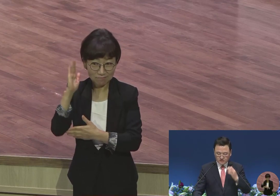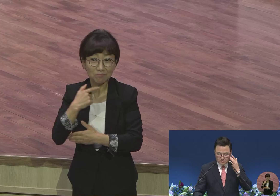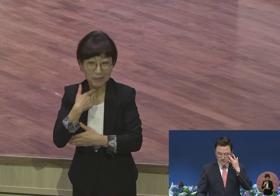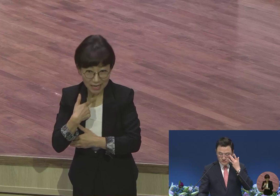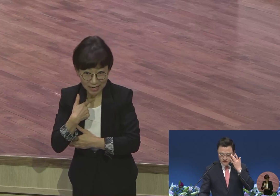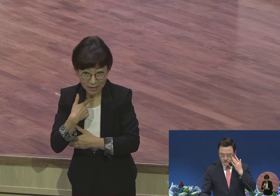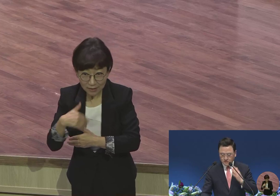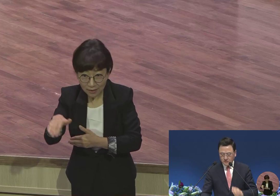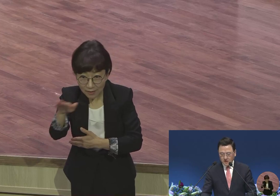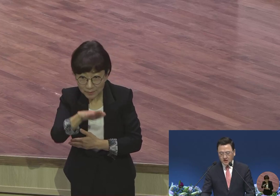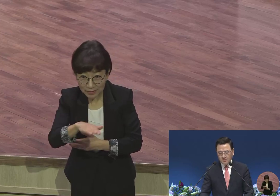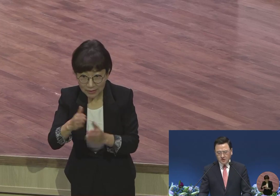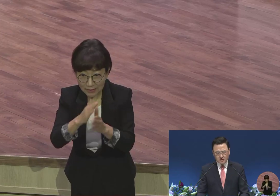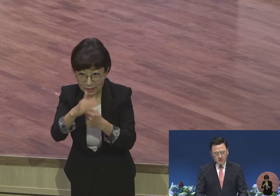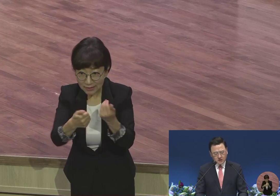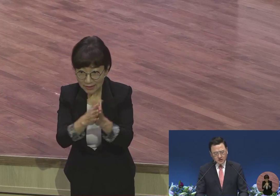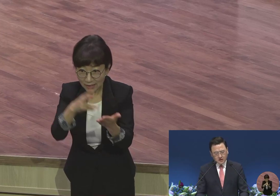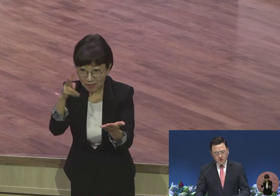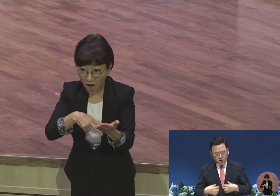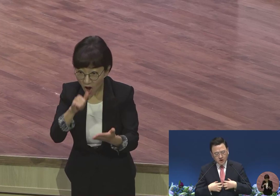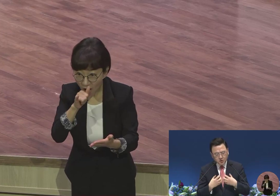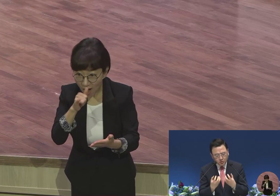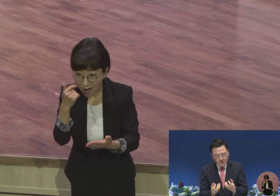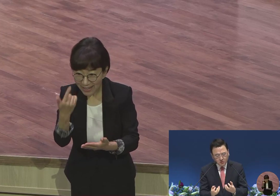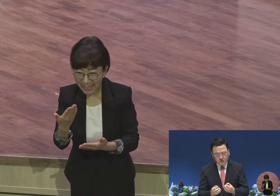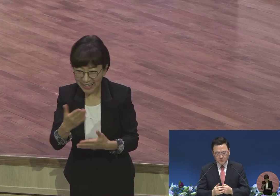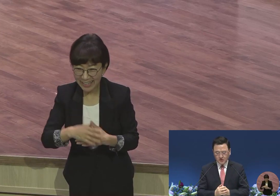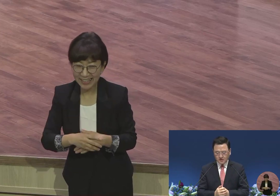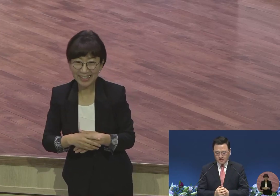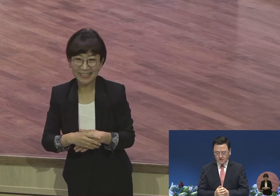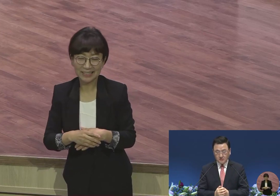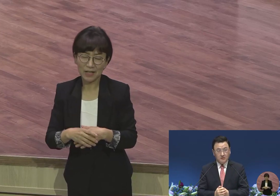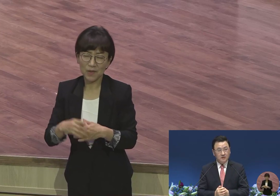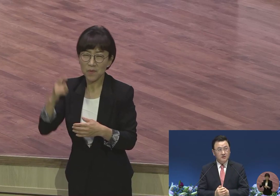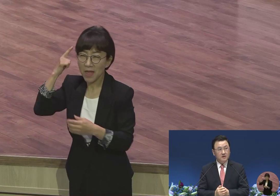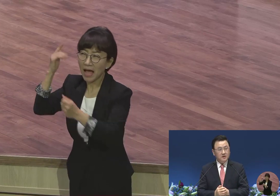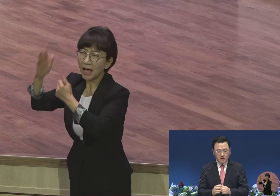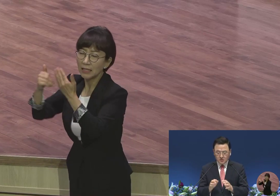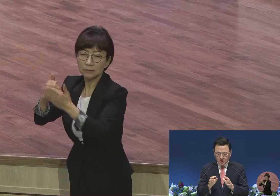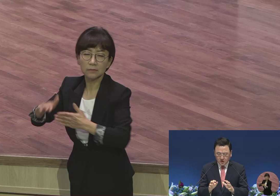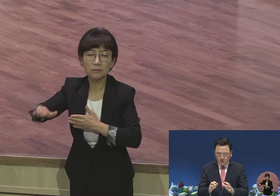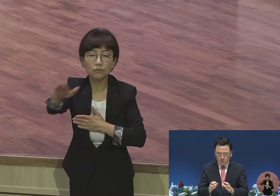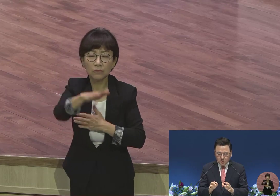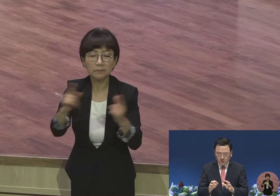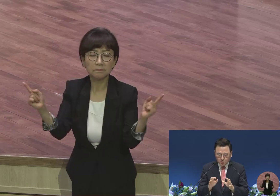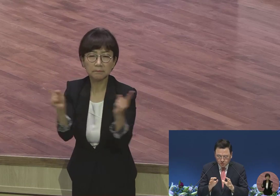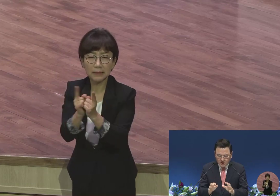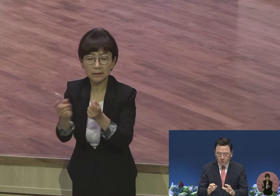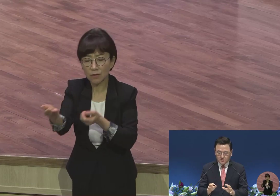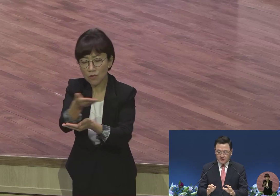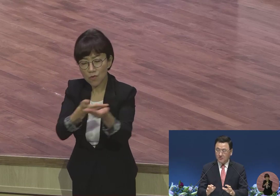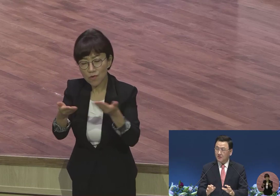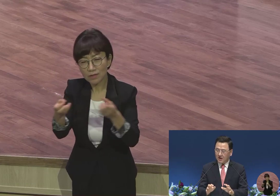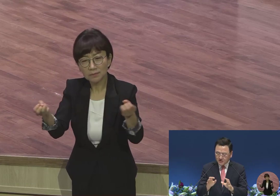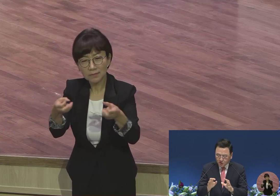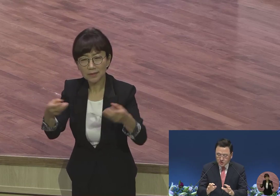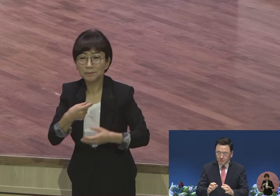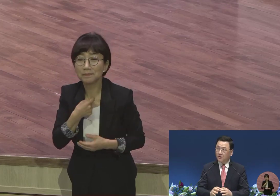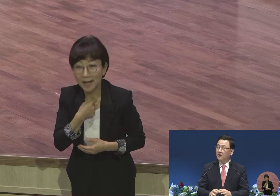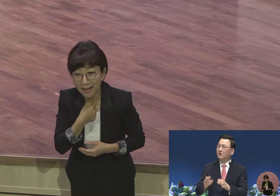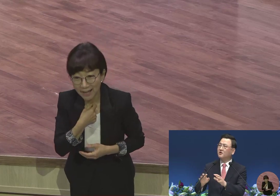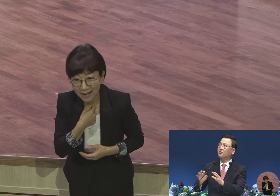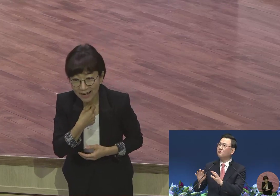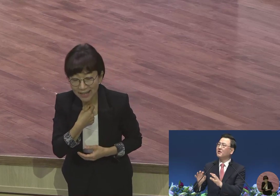하나님은 저와 교제하고 싶어요. 여러분 개인들과 교제하고 싶단 말이에요.